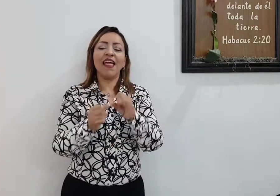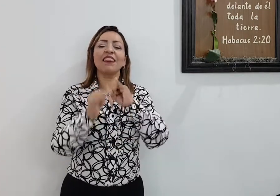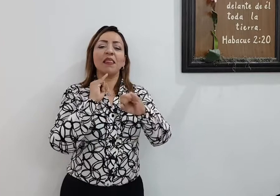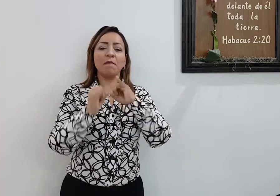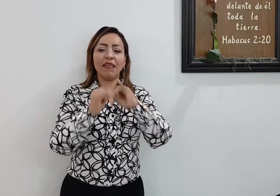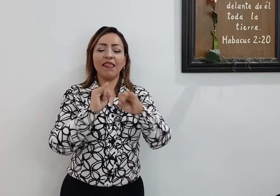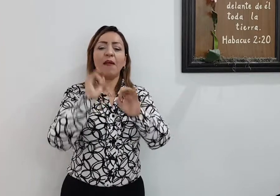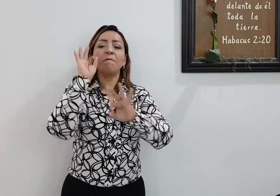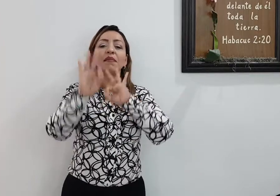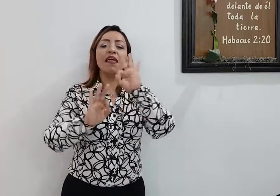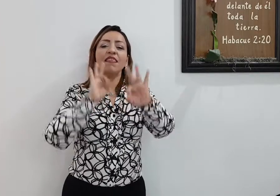¿No?